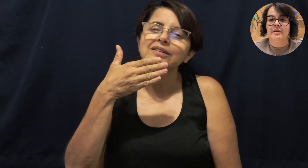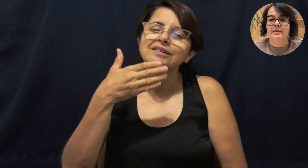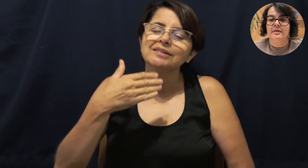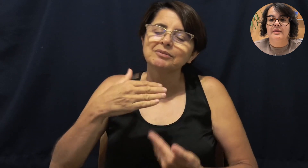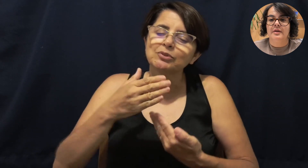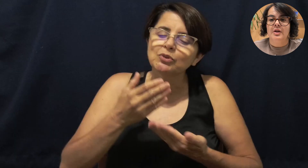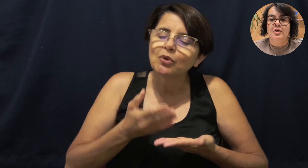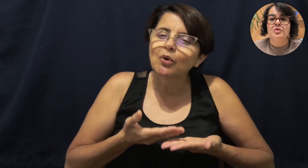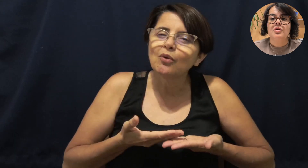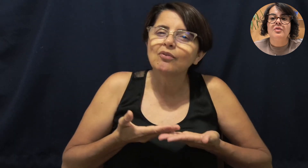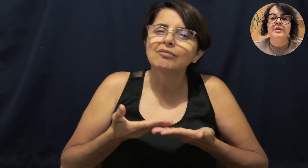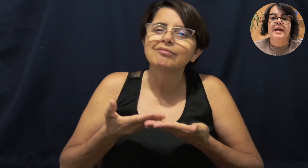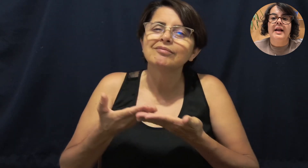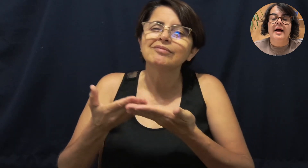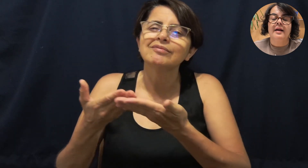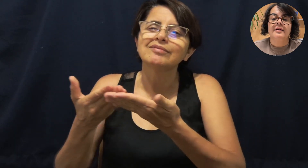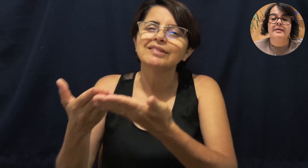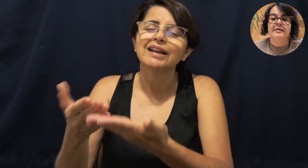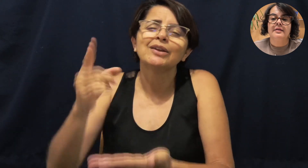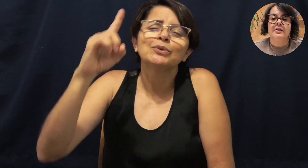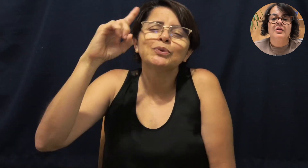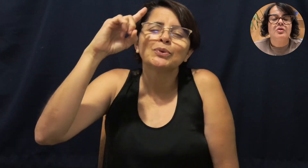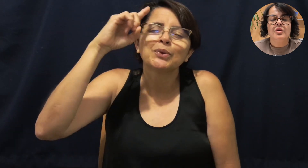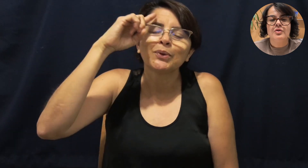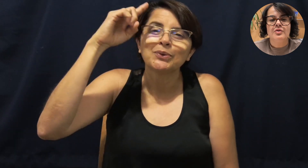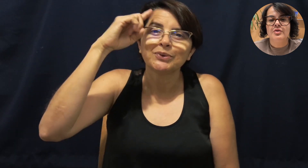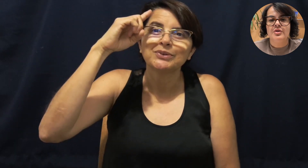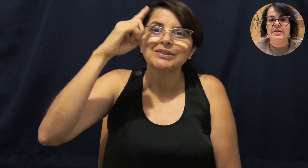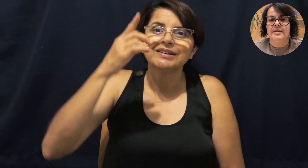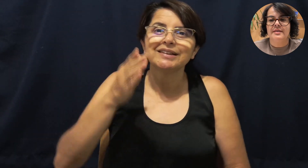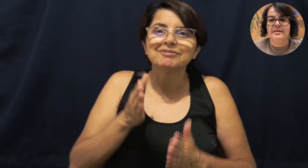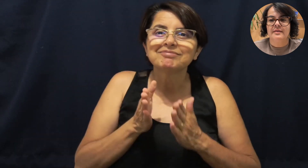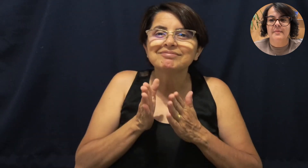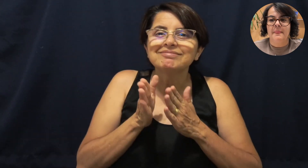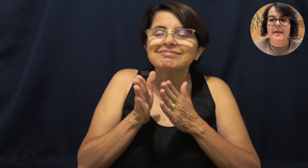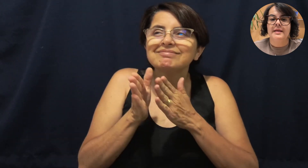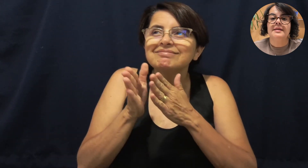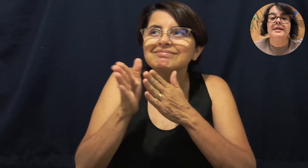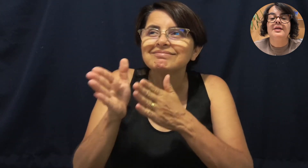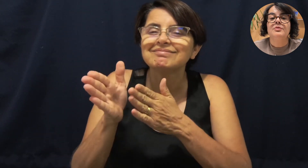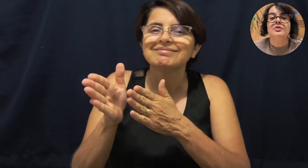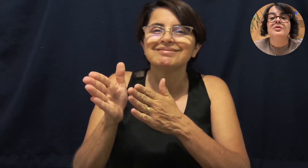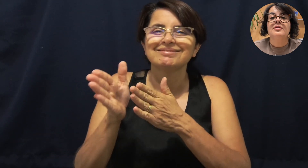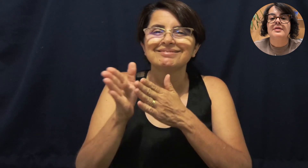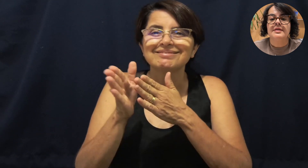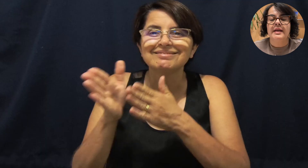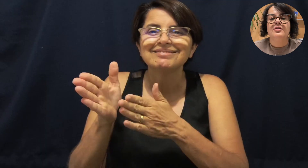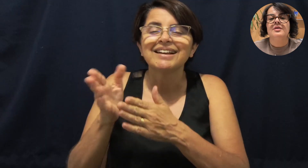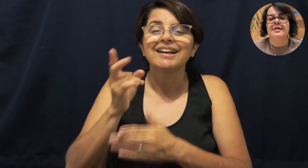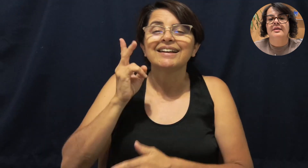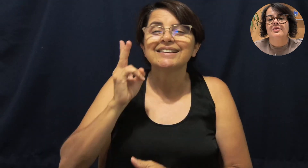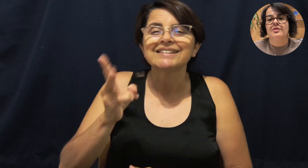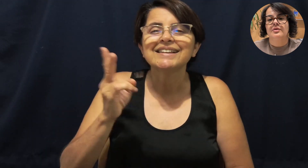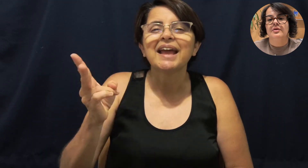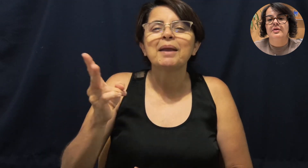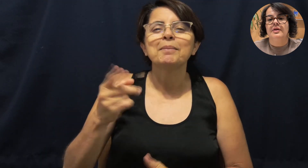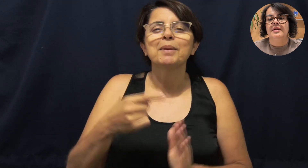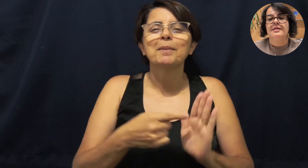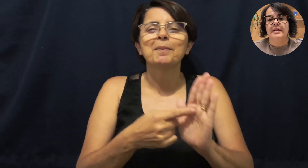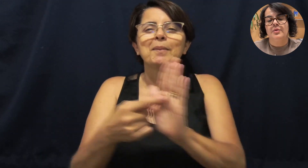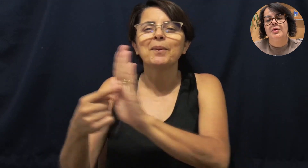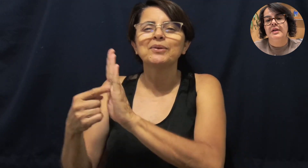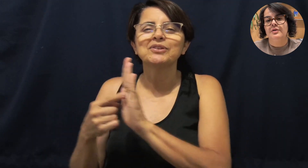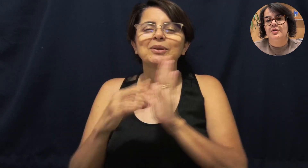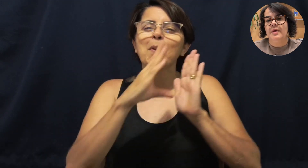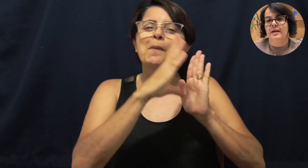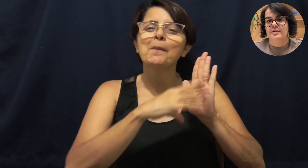persuasiva, nos convidará todos os dias a seguirmos sem descanso,